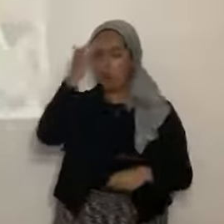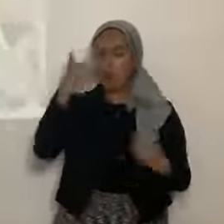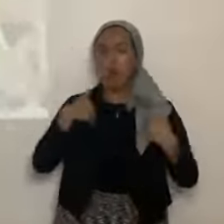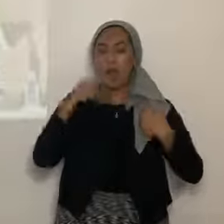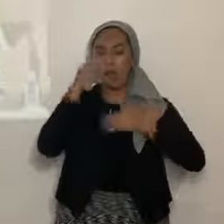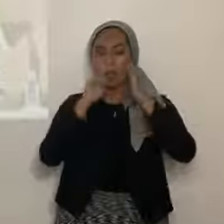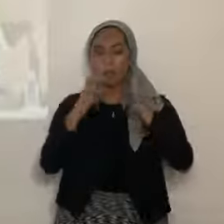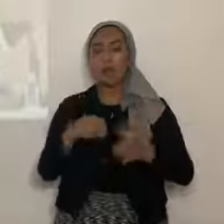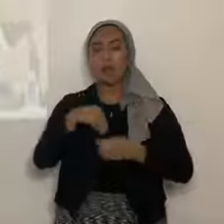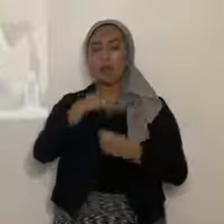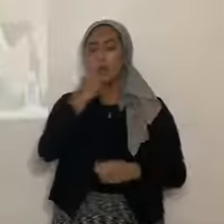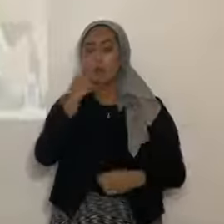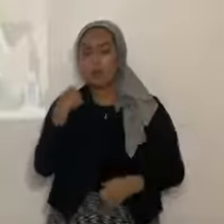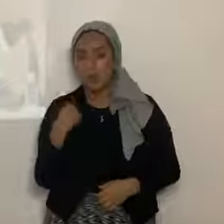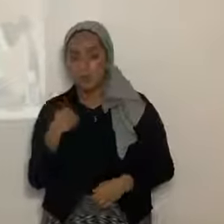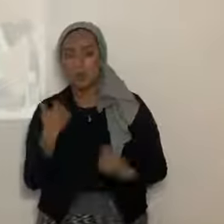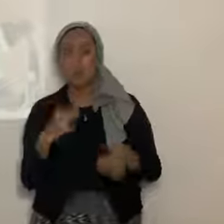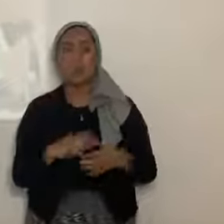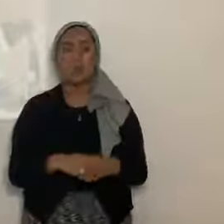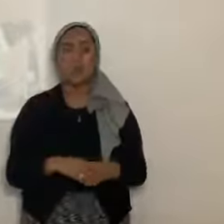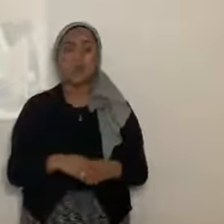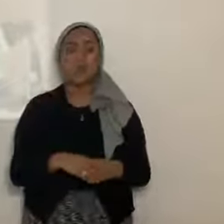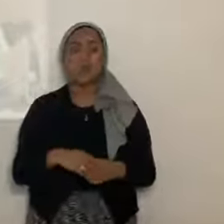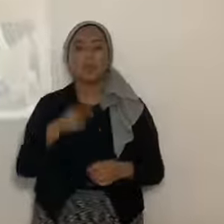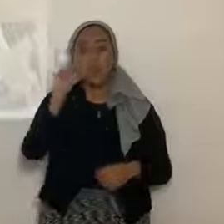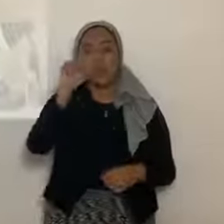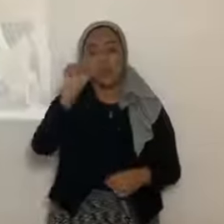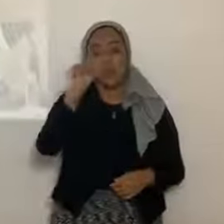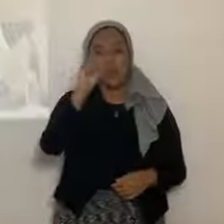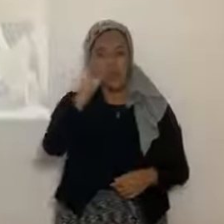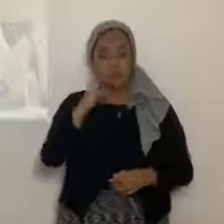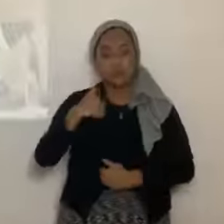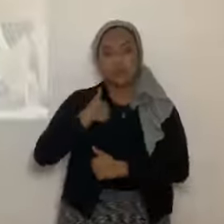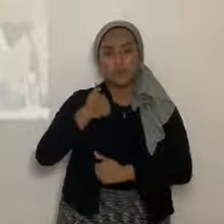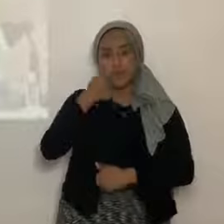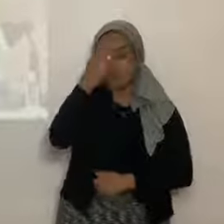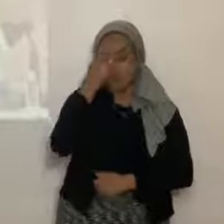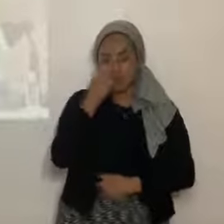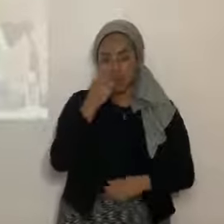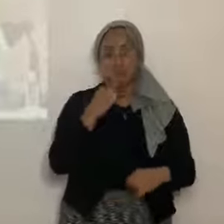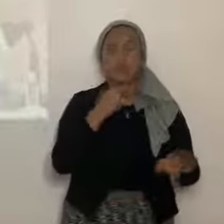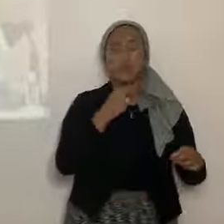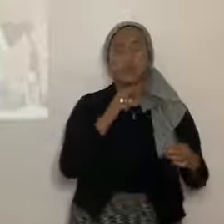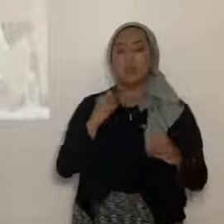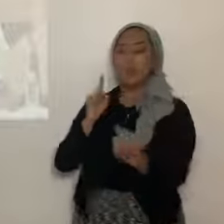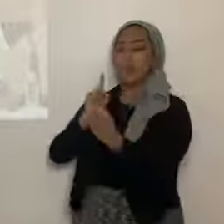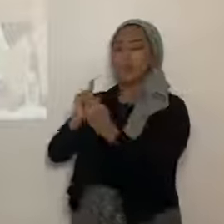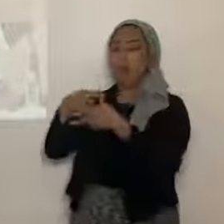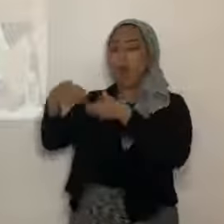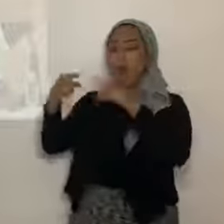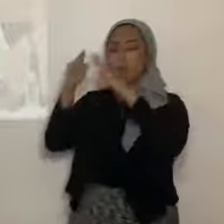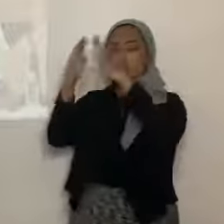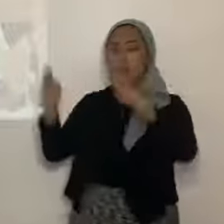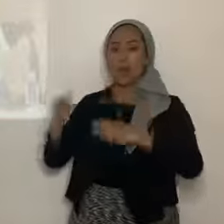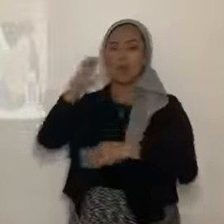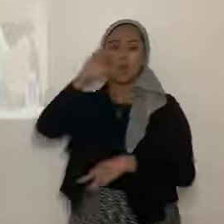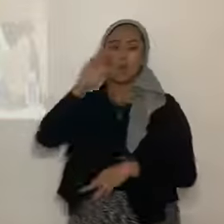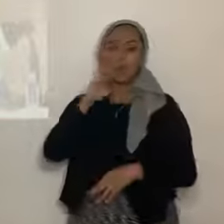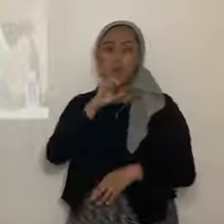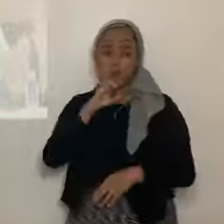Israel. Verso 9. Y vino Naamán con sus caballos y con su carro y se paró a las puertas de la casa de Eliseo. Entonces Eliseo le envió